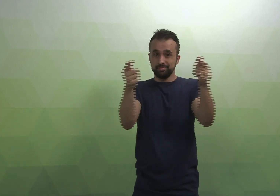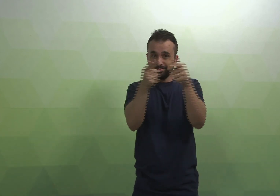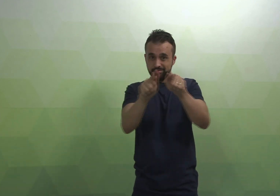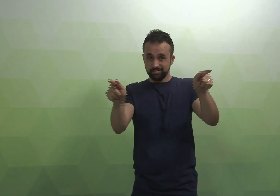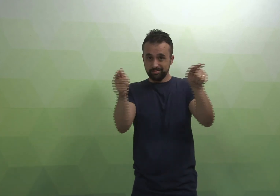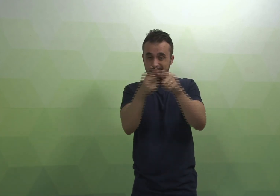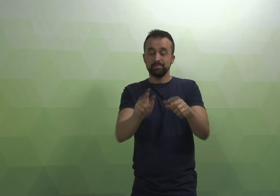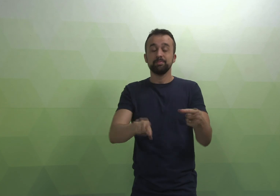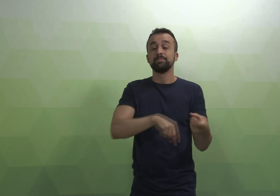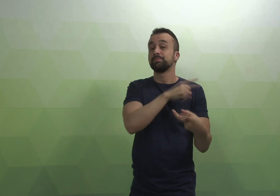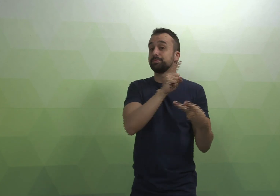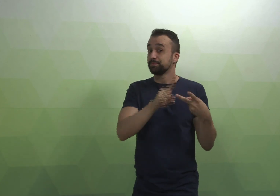e as gramaticais.